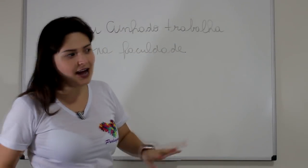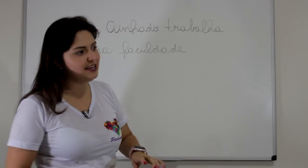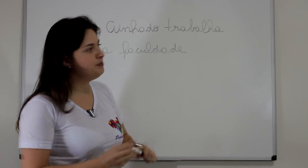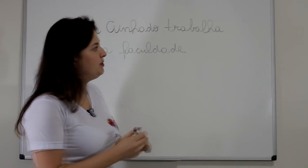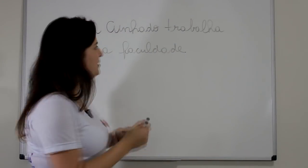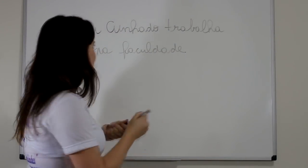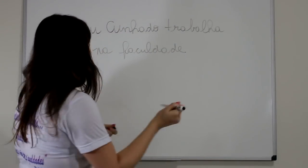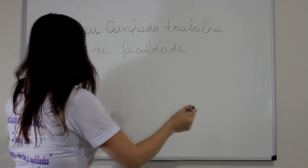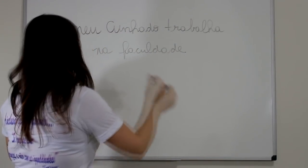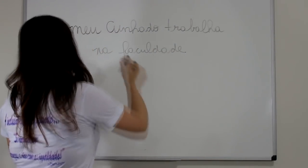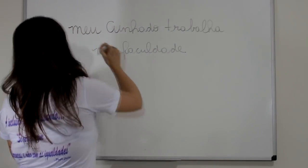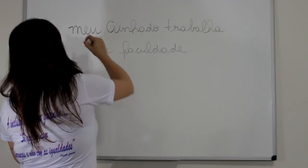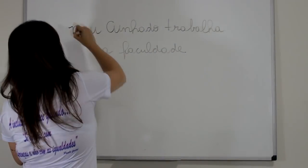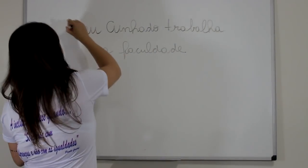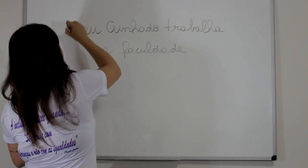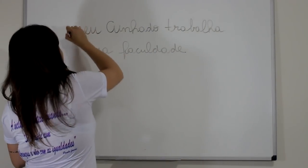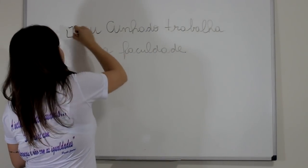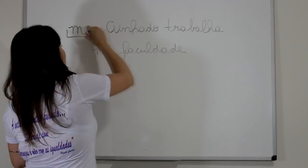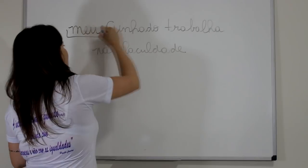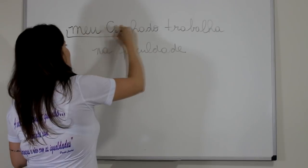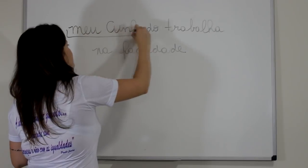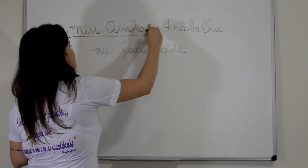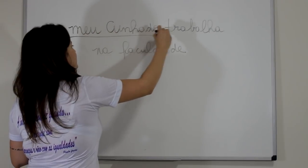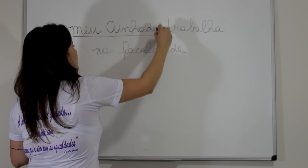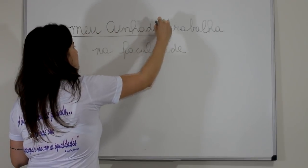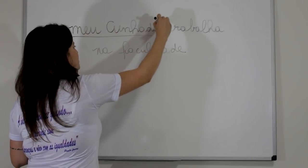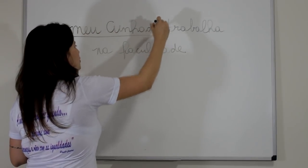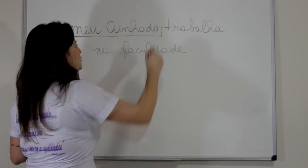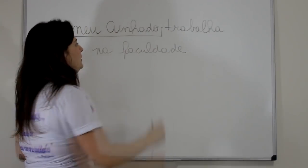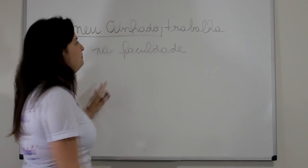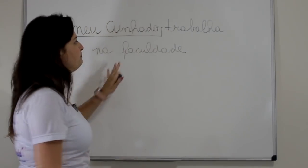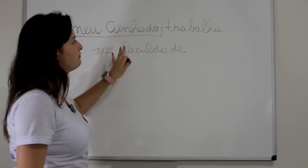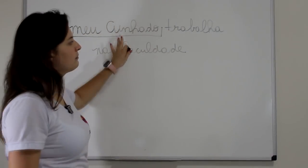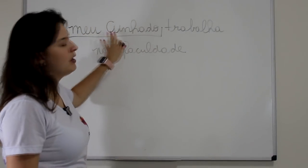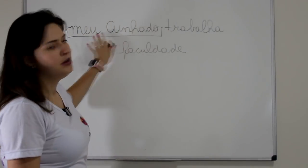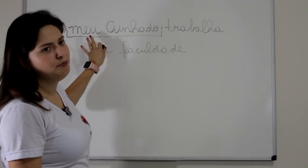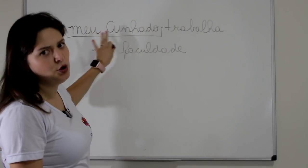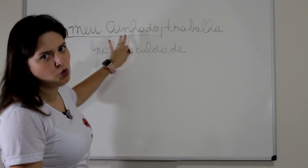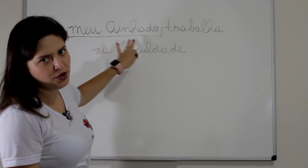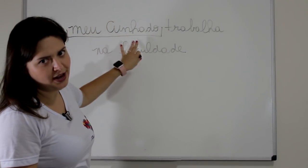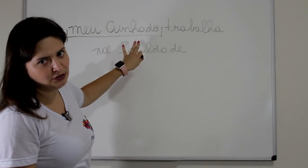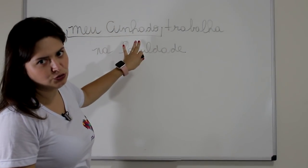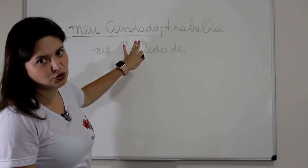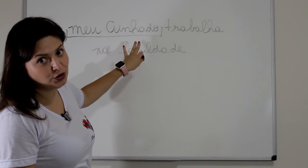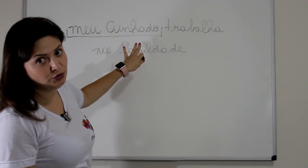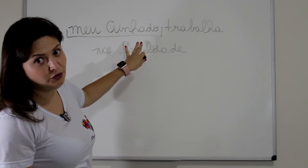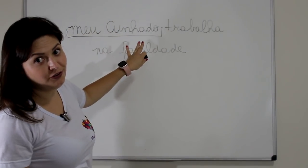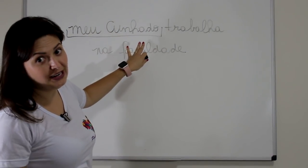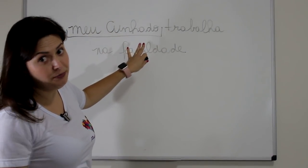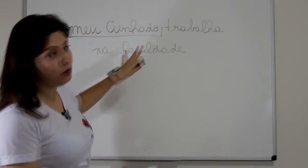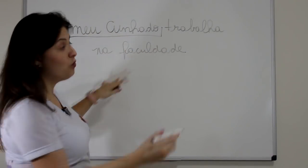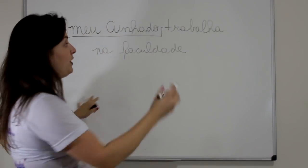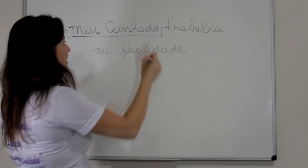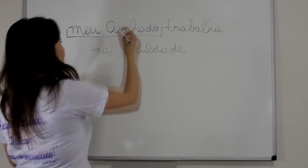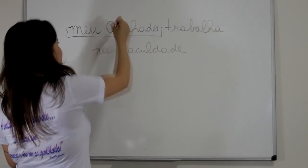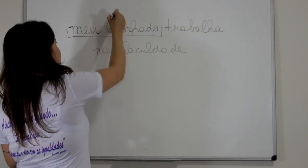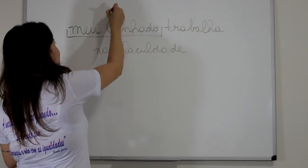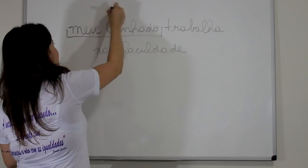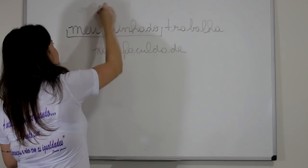aqui primeiro? Vou apresentar a pessoa, meu cunhado, só que eu não vou falar meu cunhado,